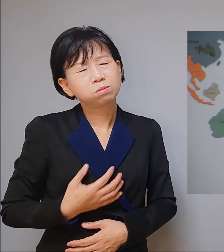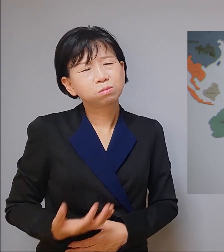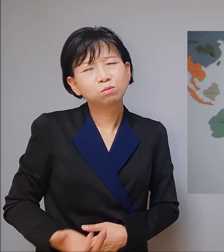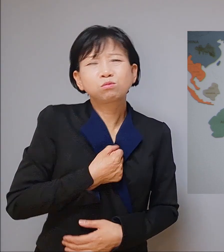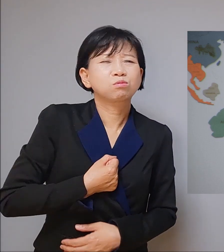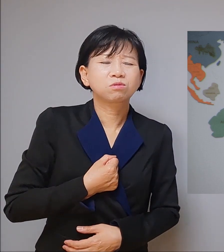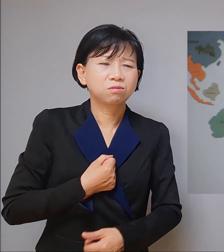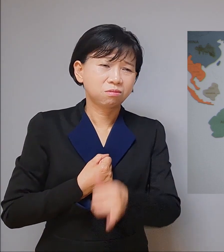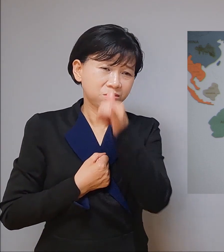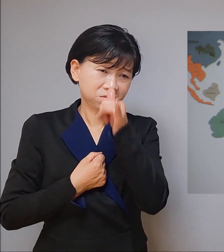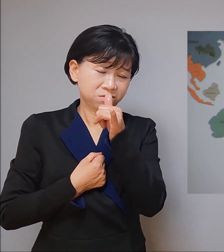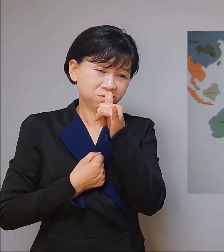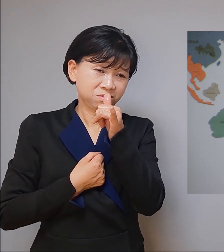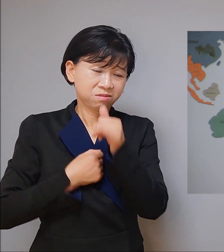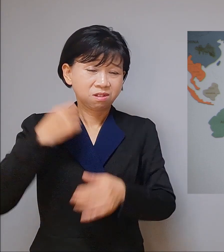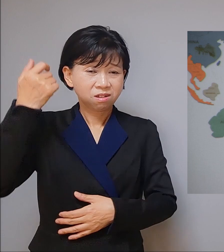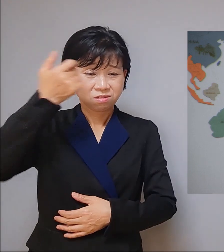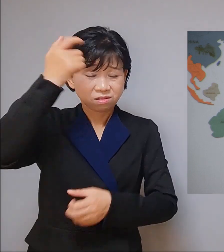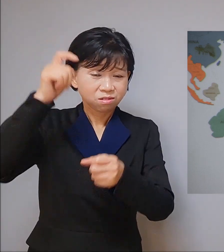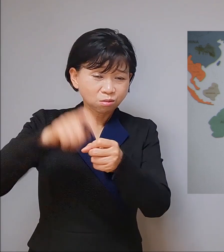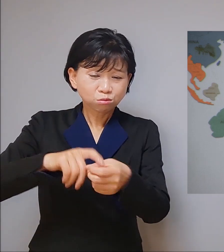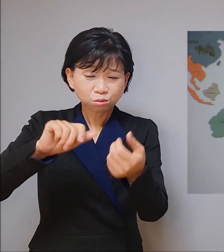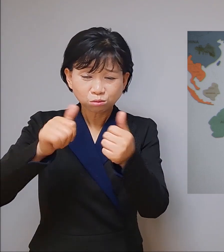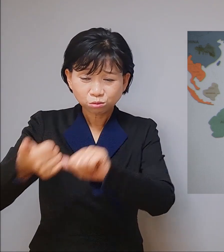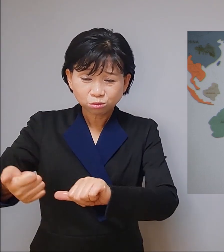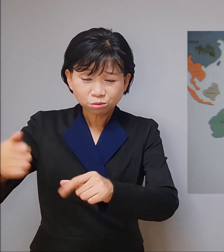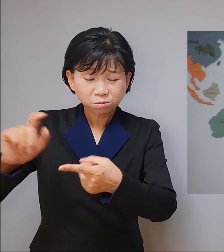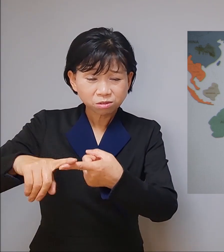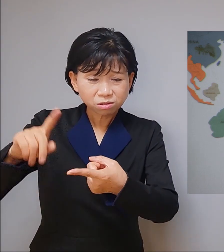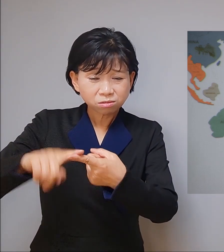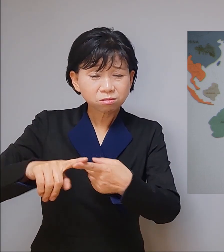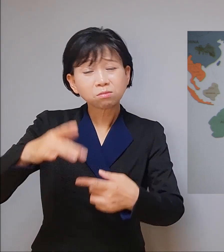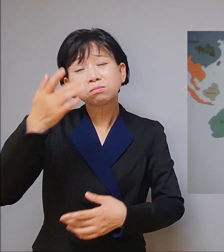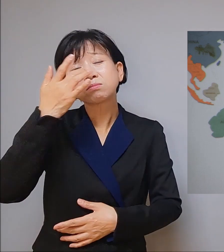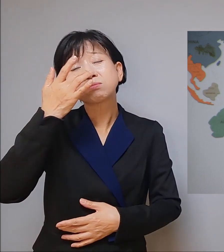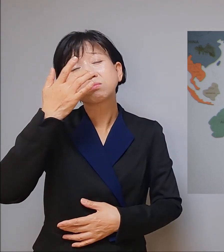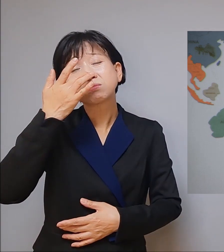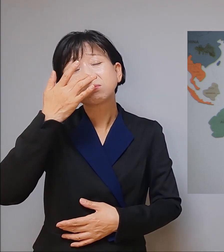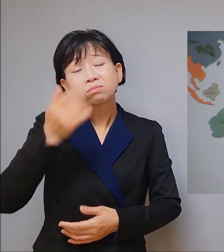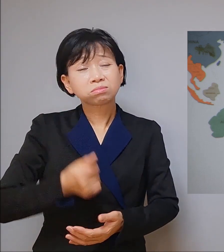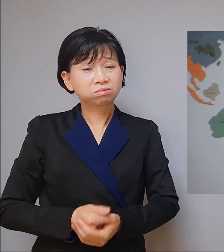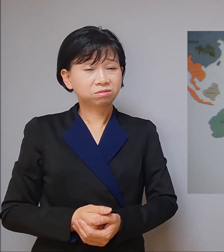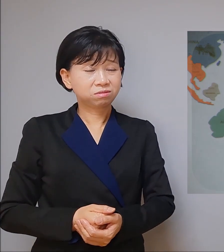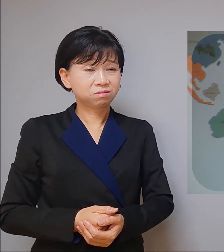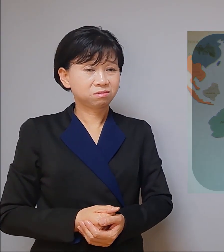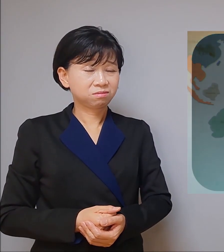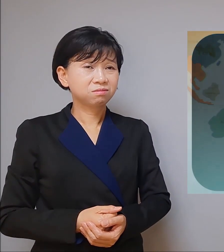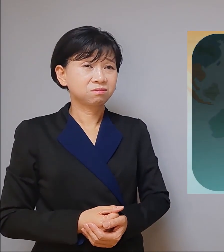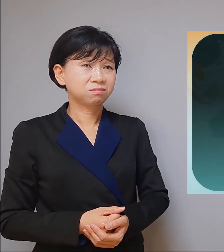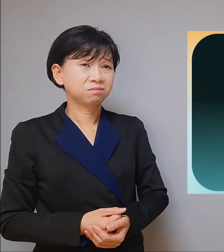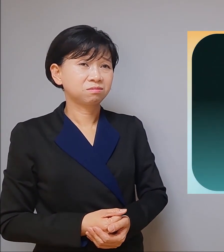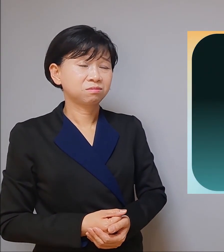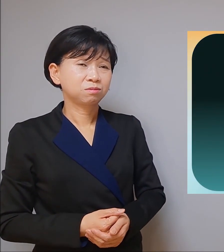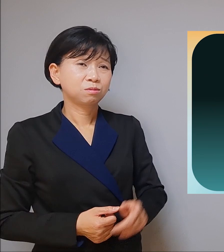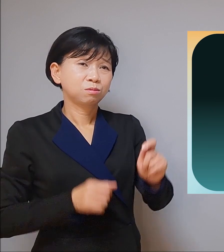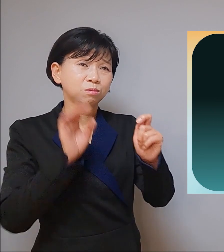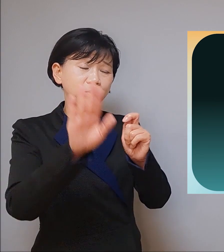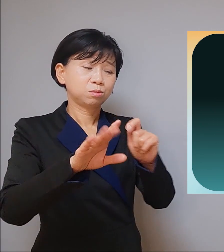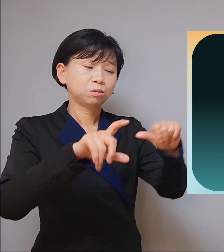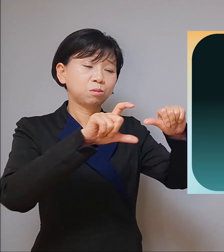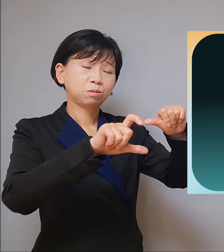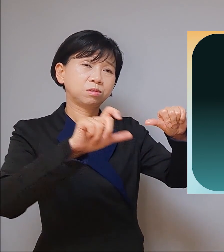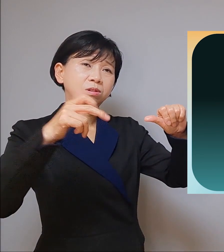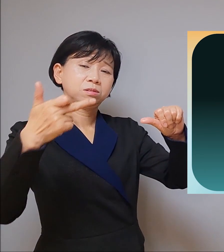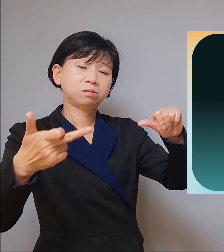다가오지요. 하지만 영적인 죽음은 그렇게 생생하게 와닿지 않을 수 있습니다. 고린도후서 5장 17절 말씀 한번 볼까요? 같이